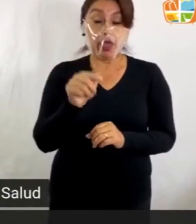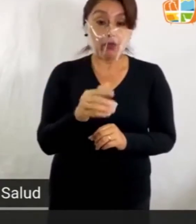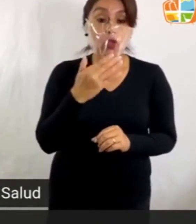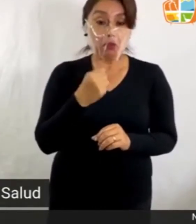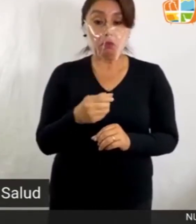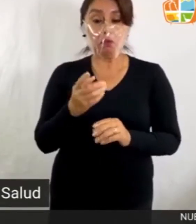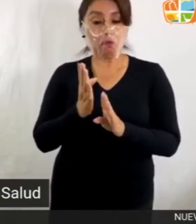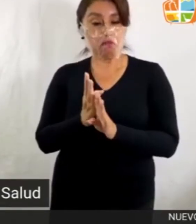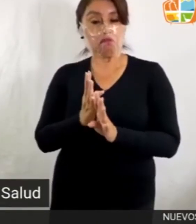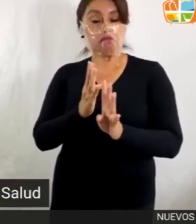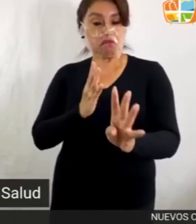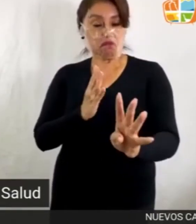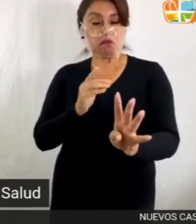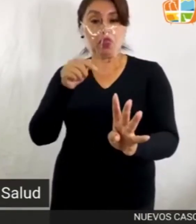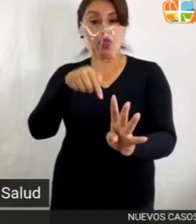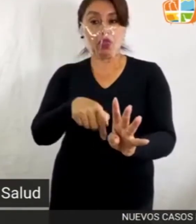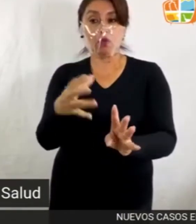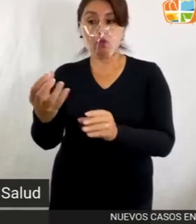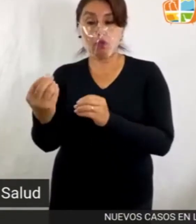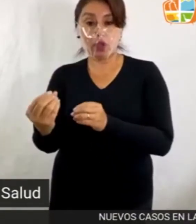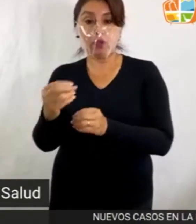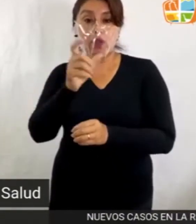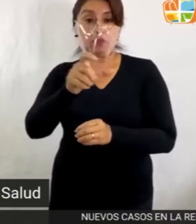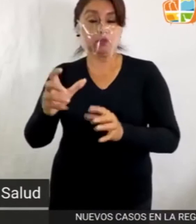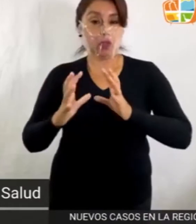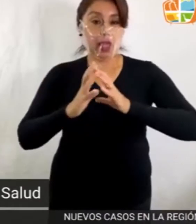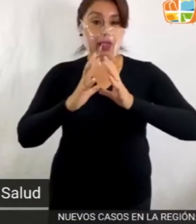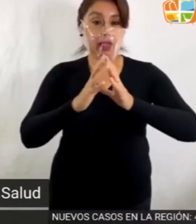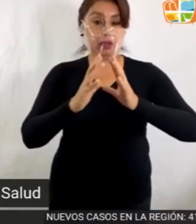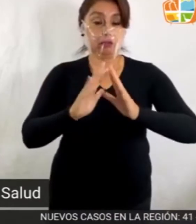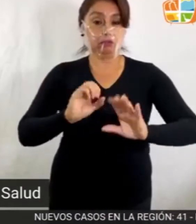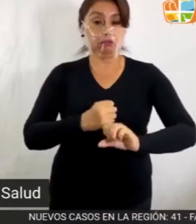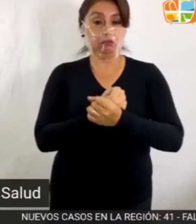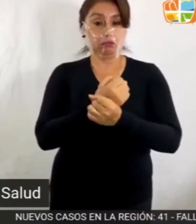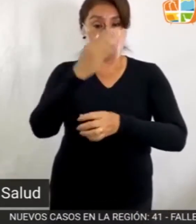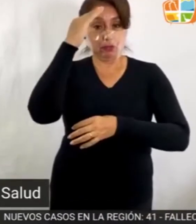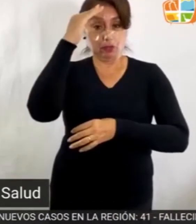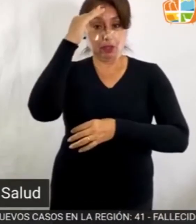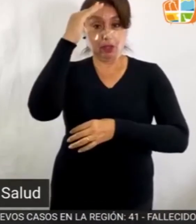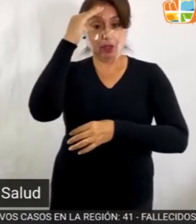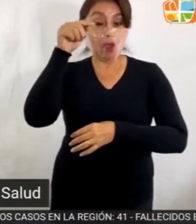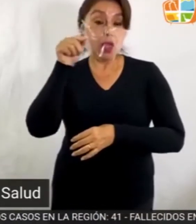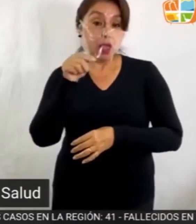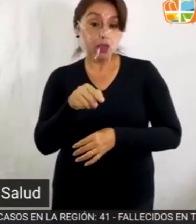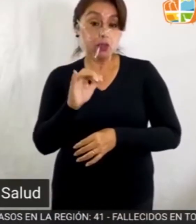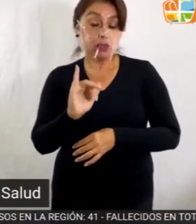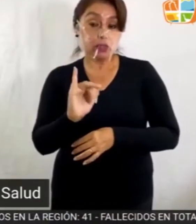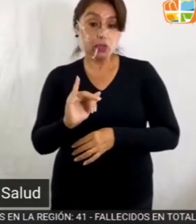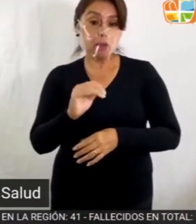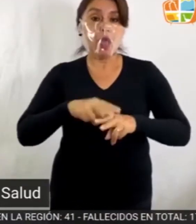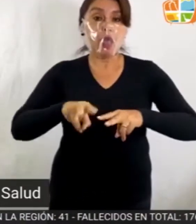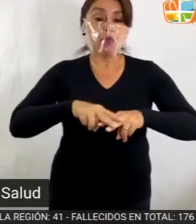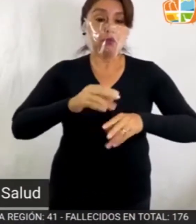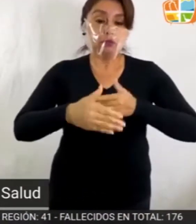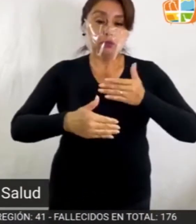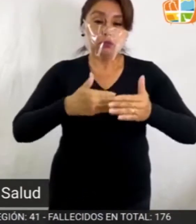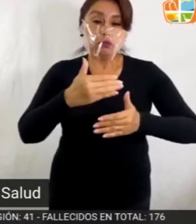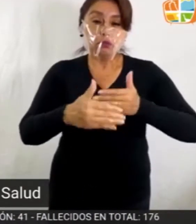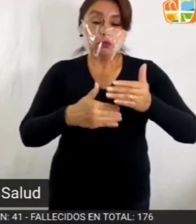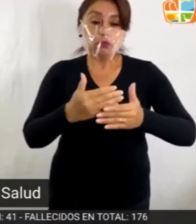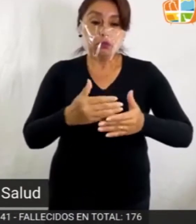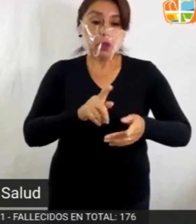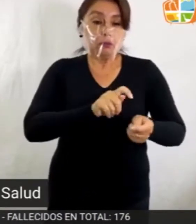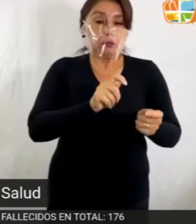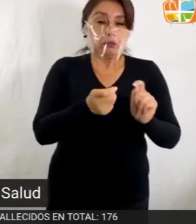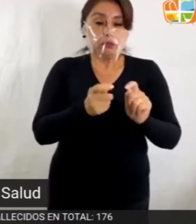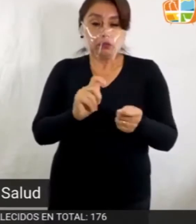mucha buena disposición por parte del personal del ejército, de carabineros, para hacer un proceso que fuera